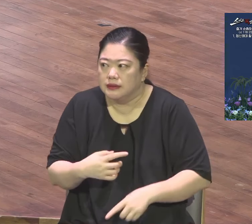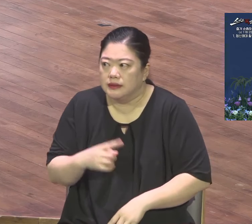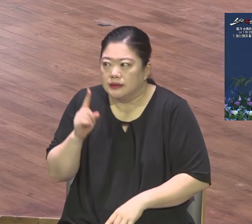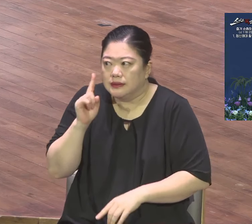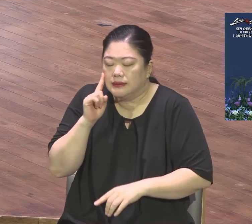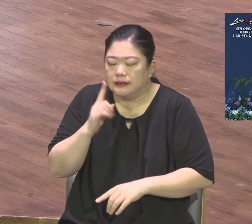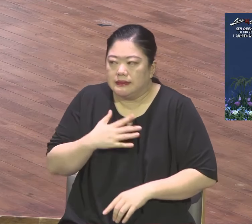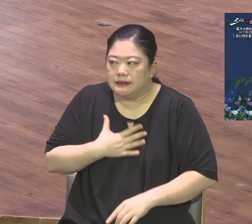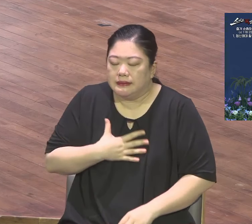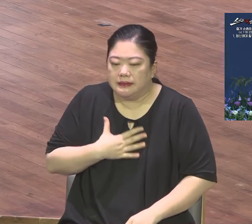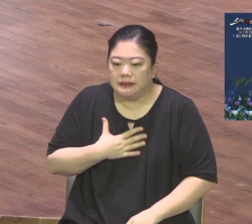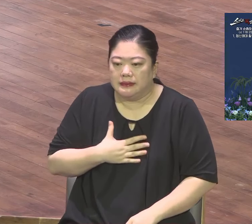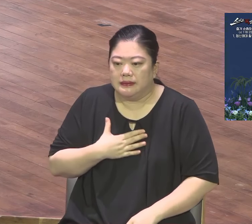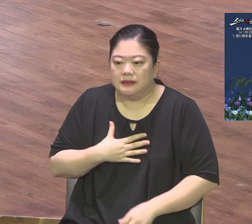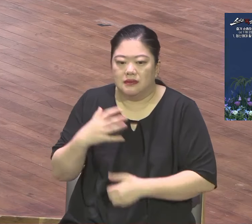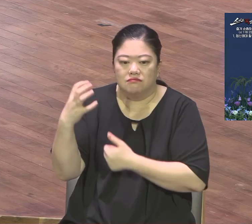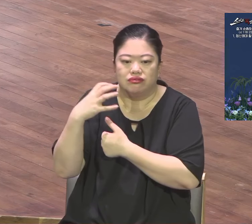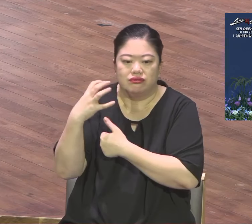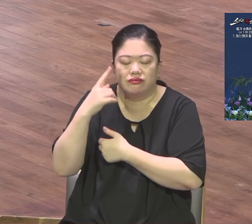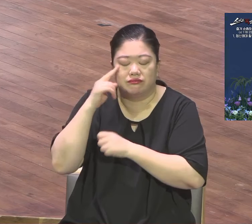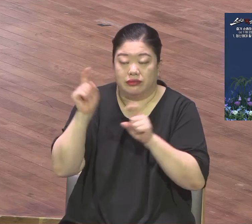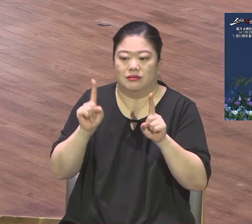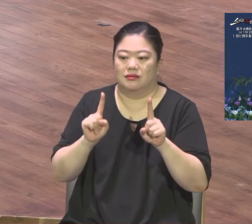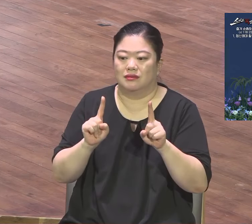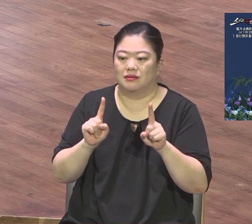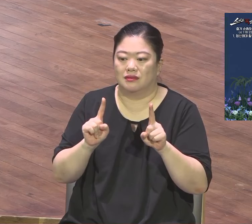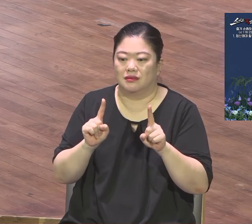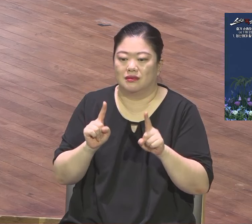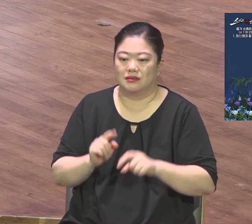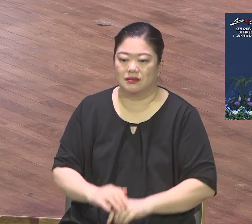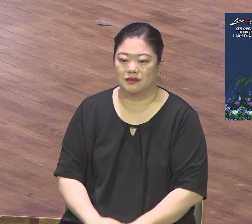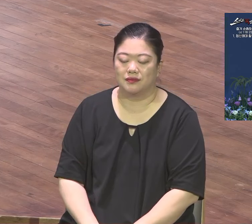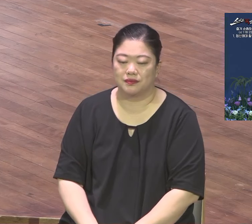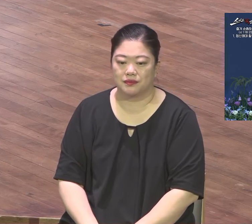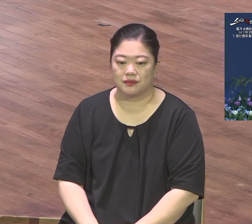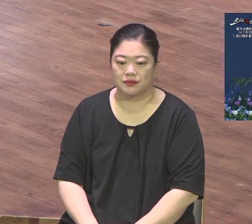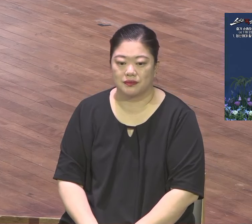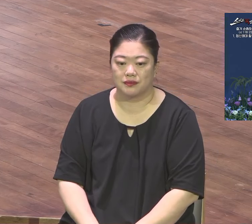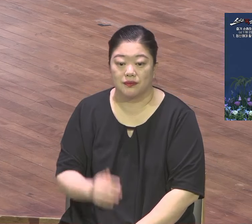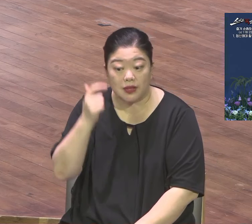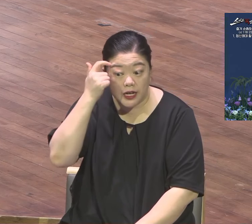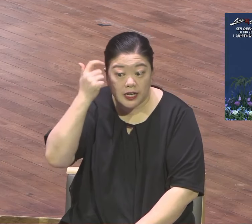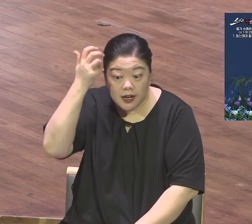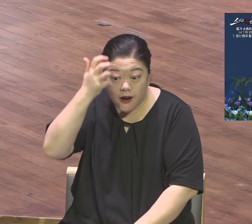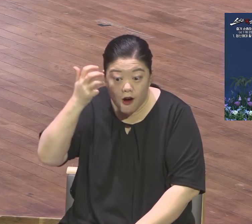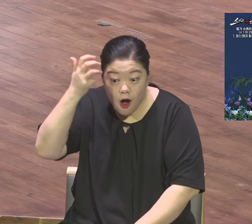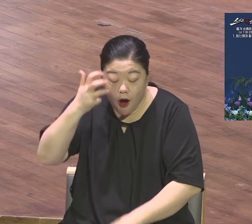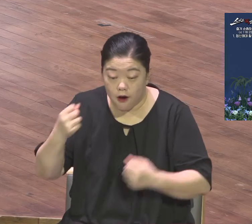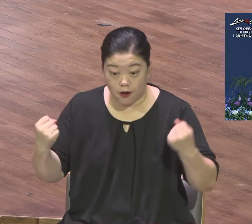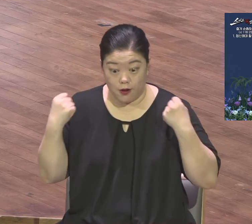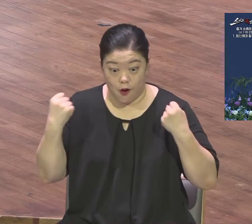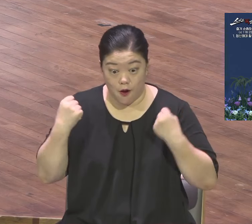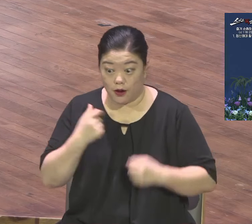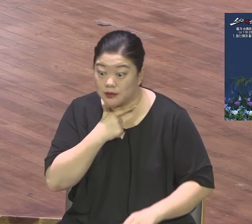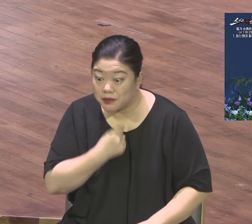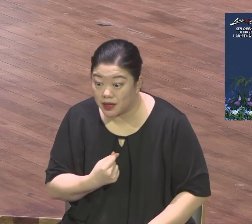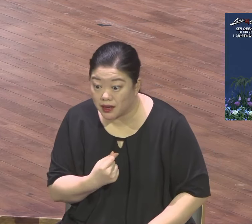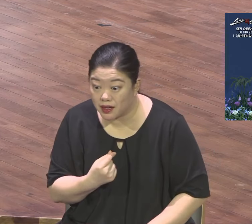영적으로 중요한 것이요, 하나님의 말씀에 민감해야 합니다. 하나님